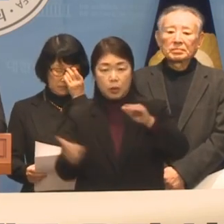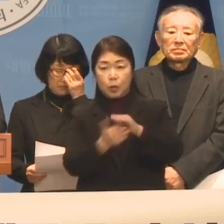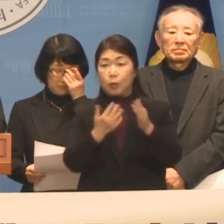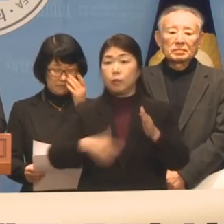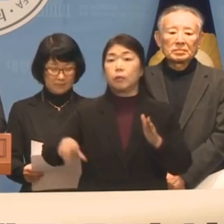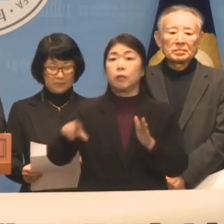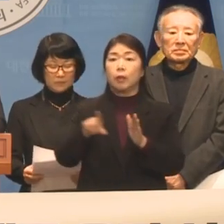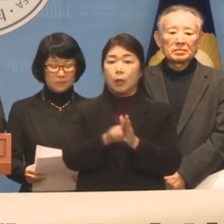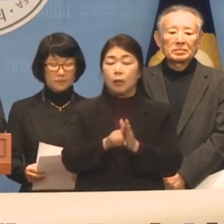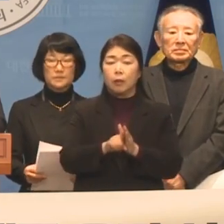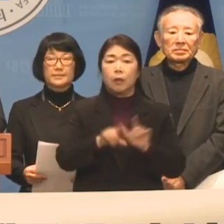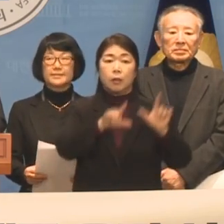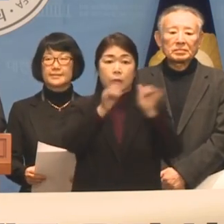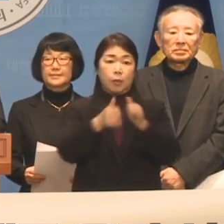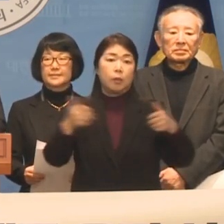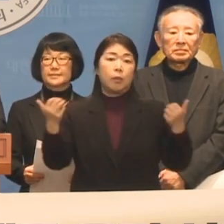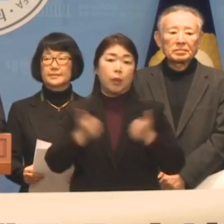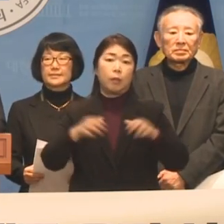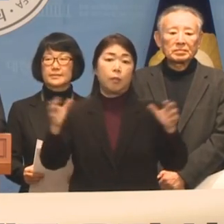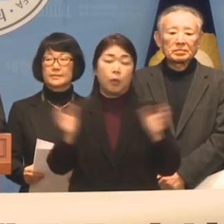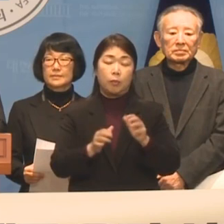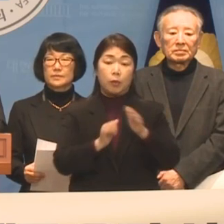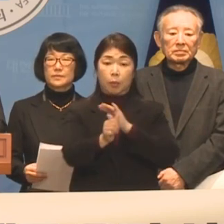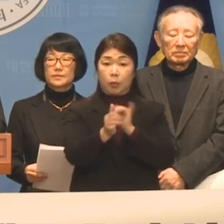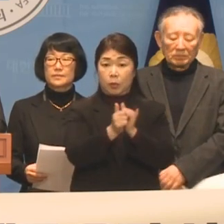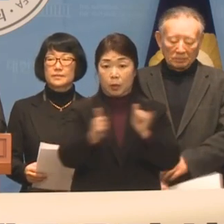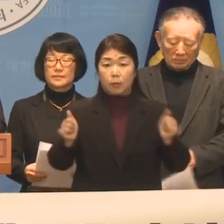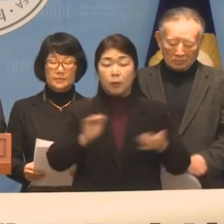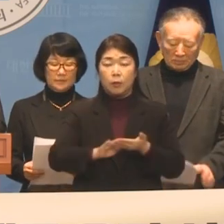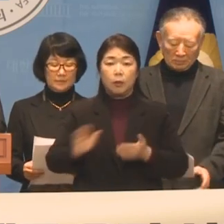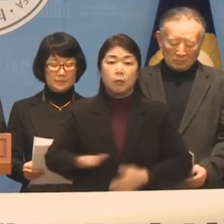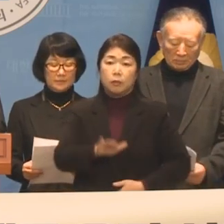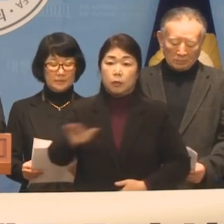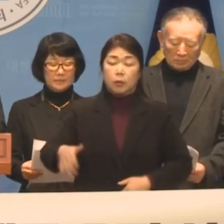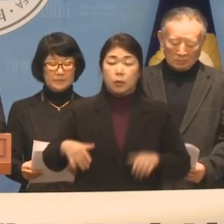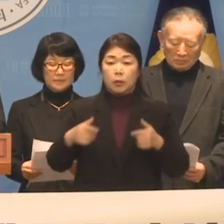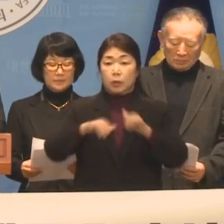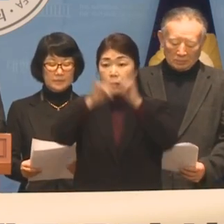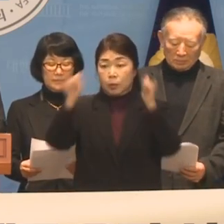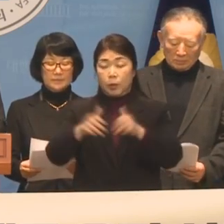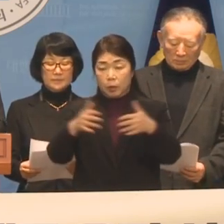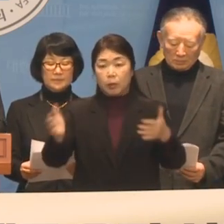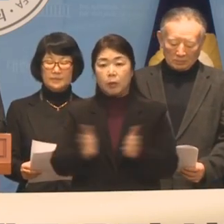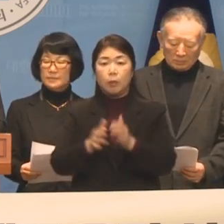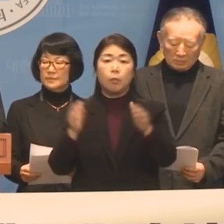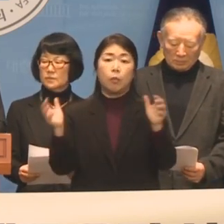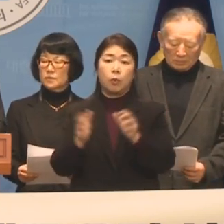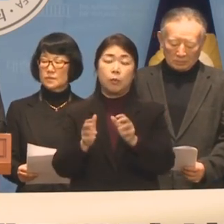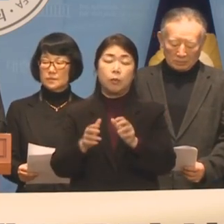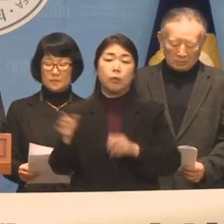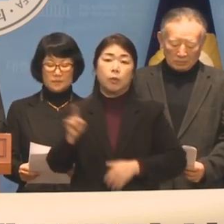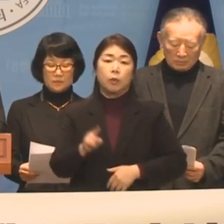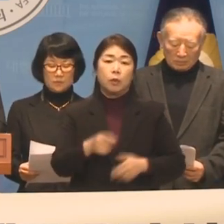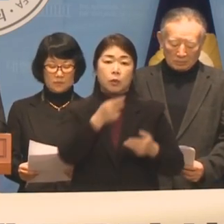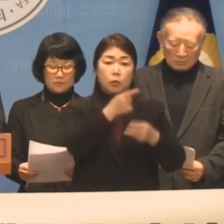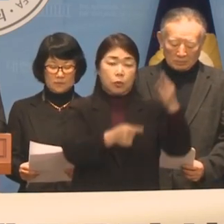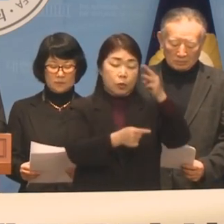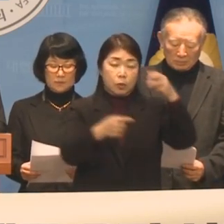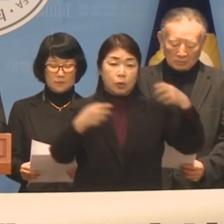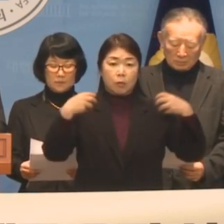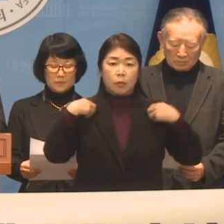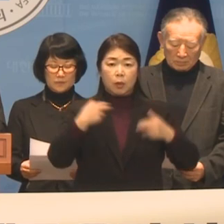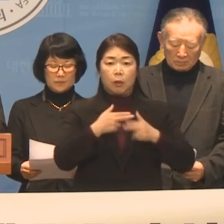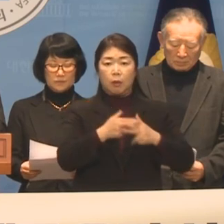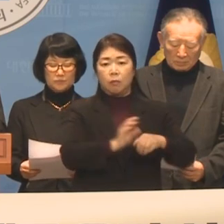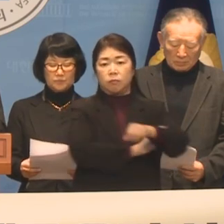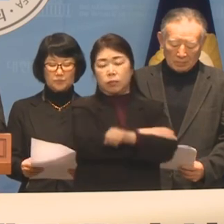위한 시민회의 대표자들입니다. 저희 시민회의는 윤석열 정부의 독선적